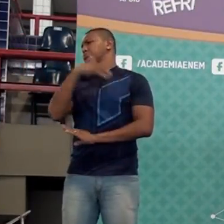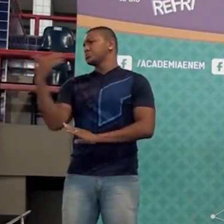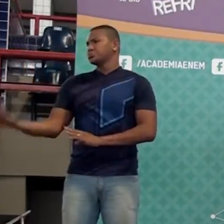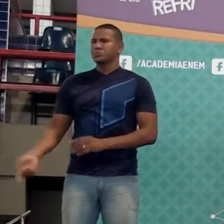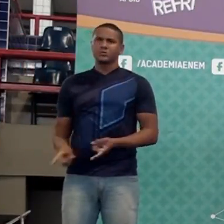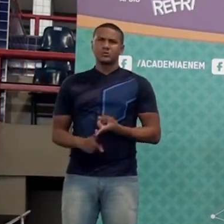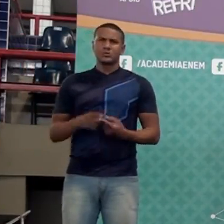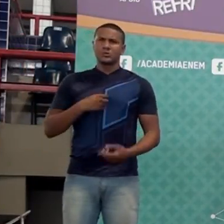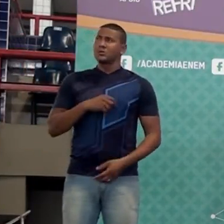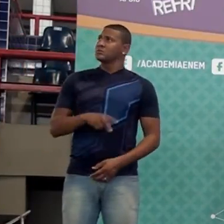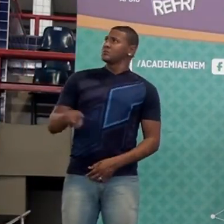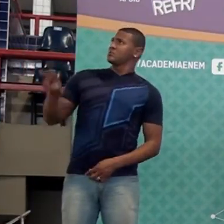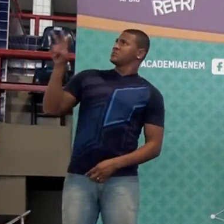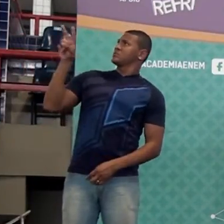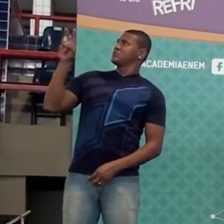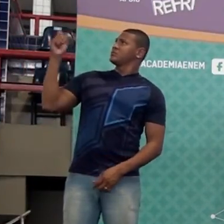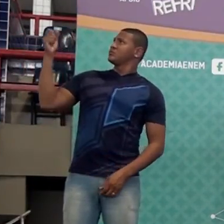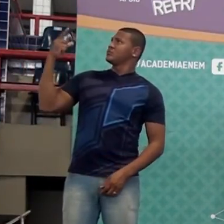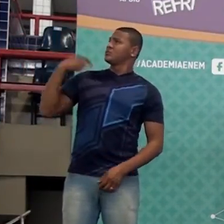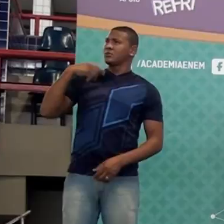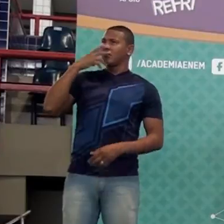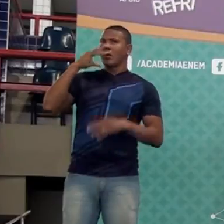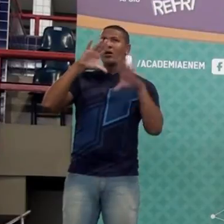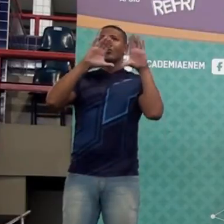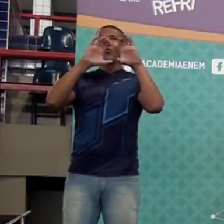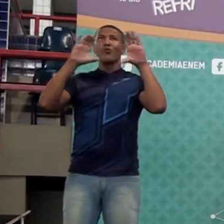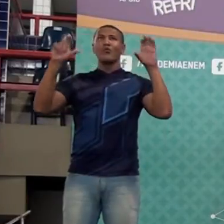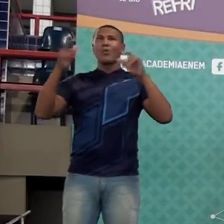a gente olha é só o azulzão, não tem nem nuvem no céu.